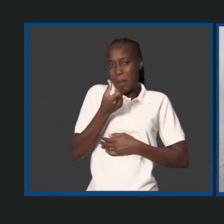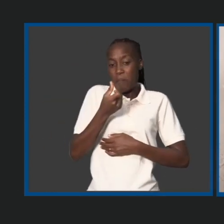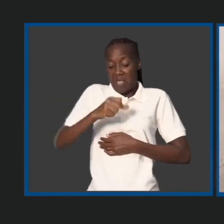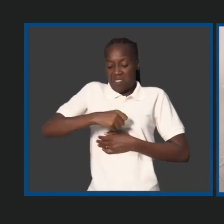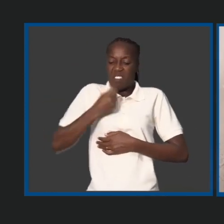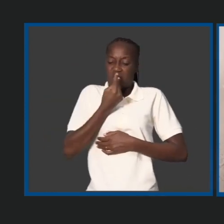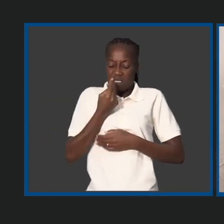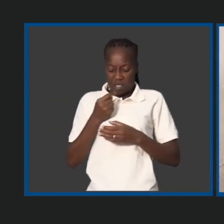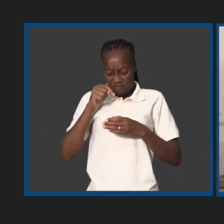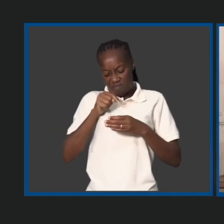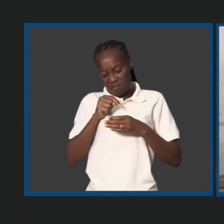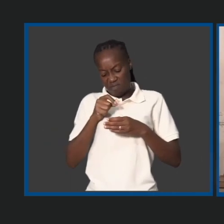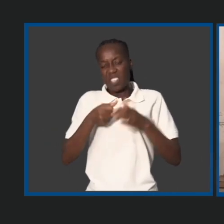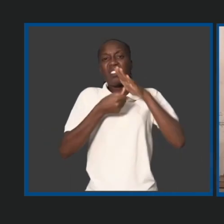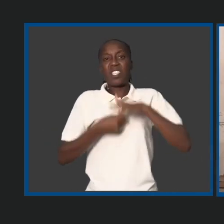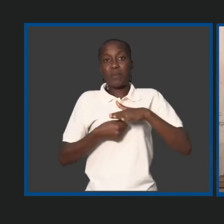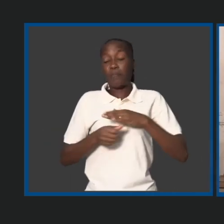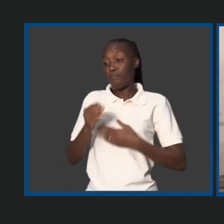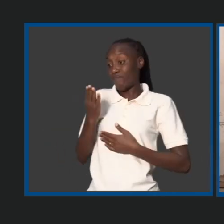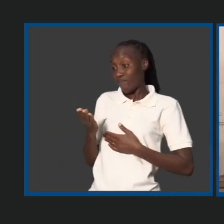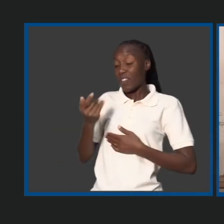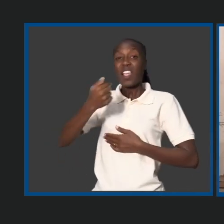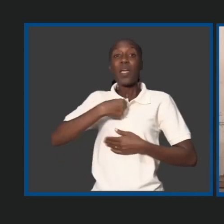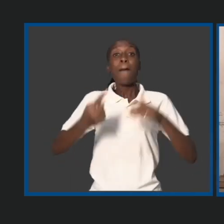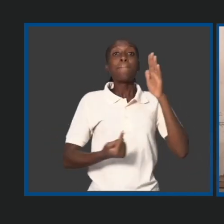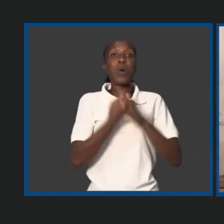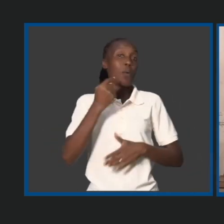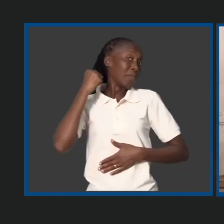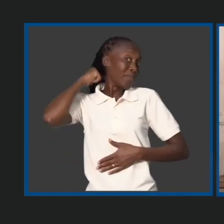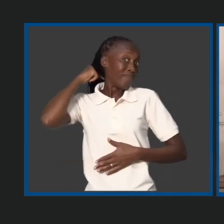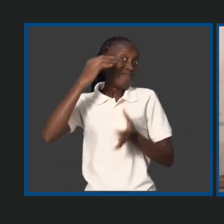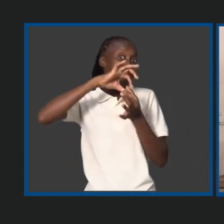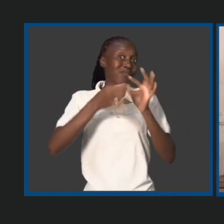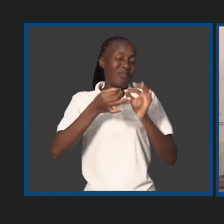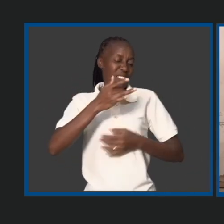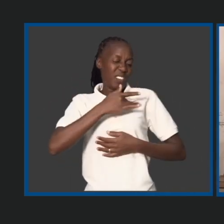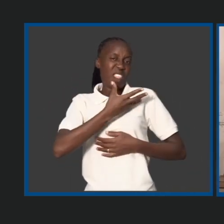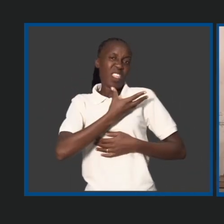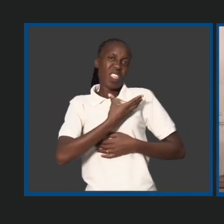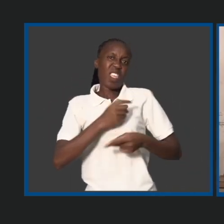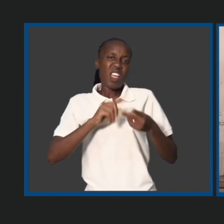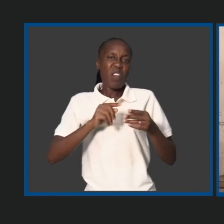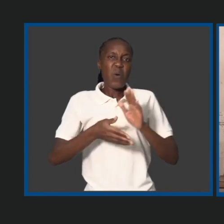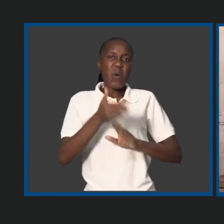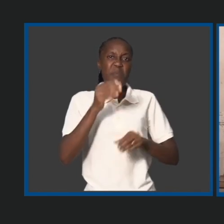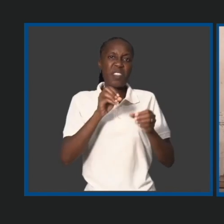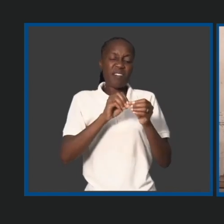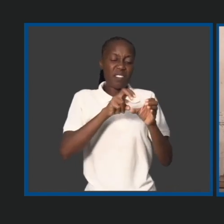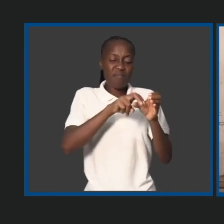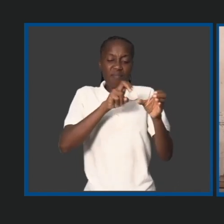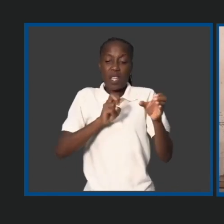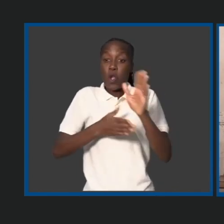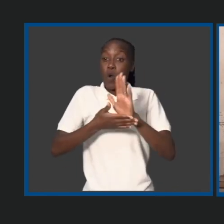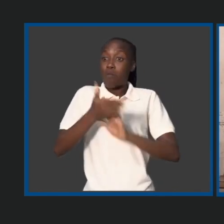autodiscrimina-se. Quando eu tive essa lesão, fiquei muito, posso dizer, deprimida, afastada, mas quando comecei a